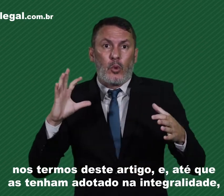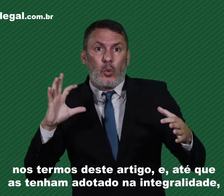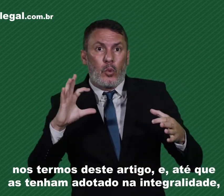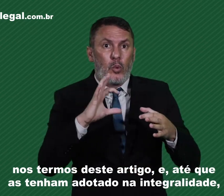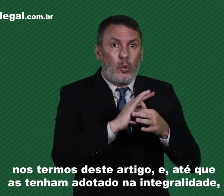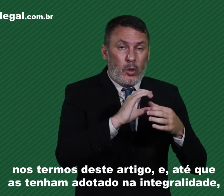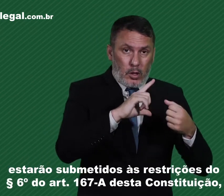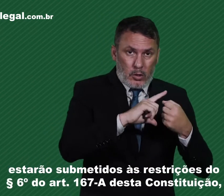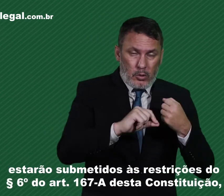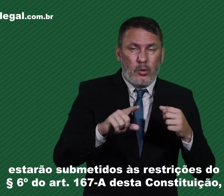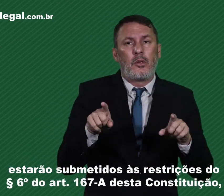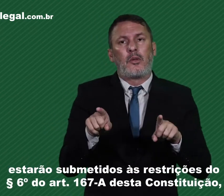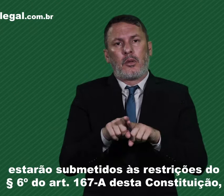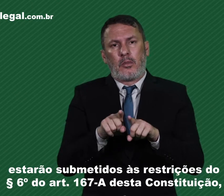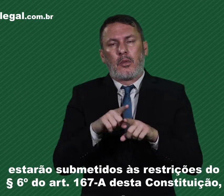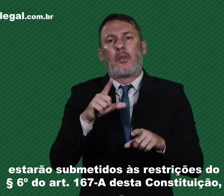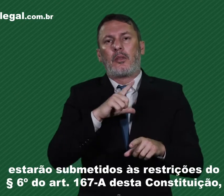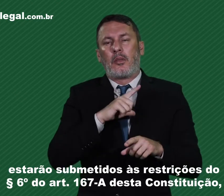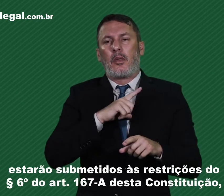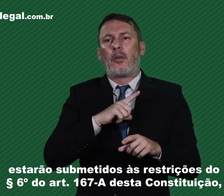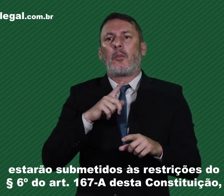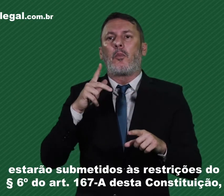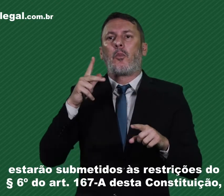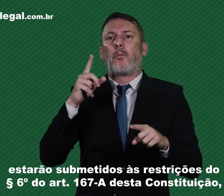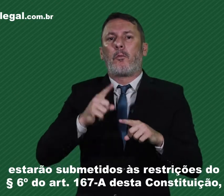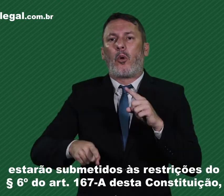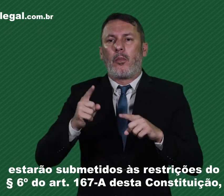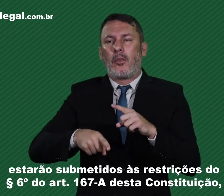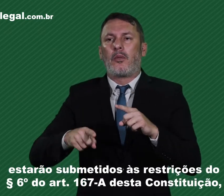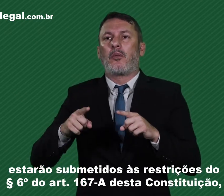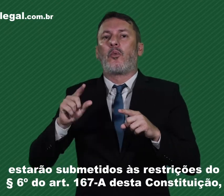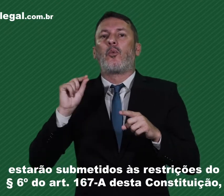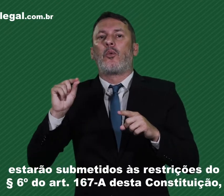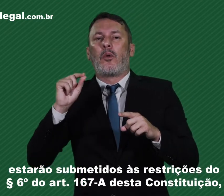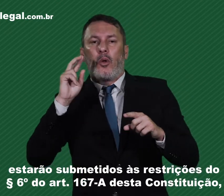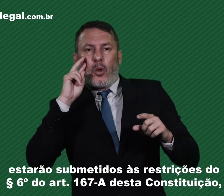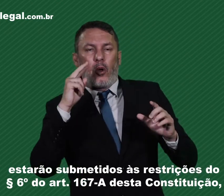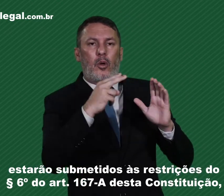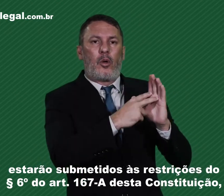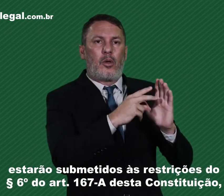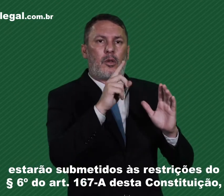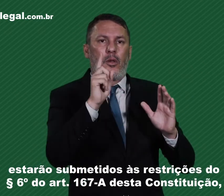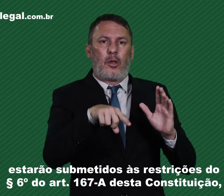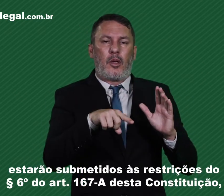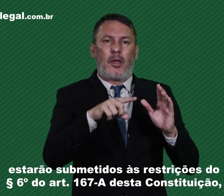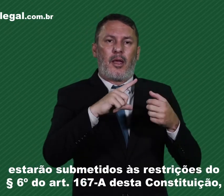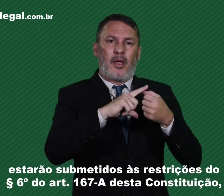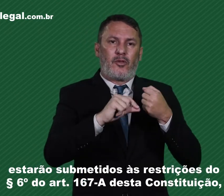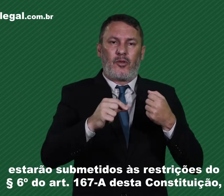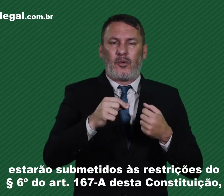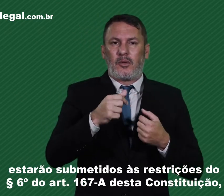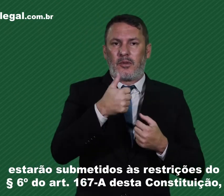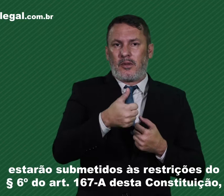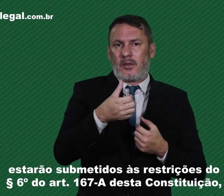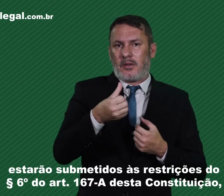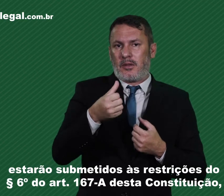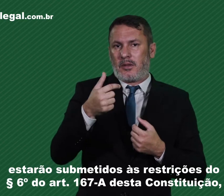integralidade estarão submetidos às restrições do parágrafo sexto do artigo 167